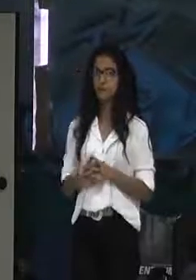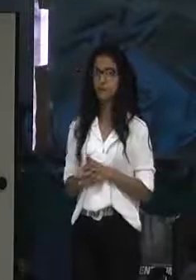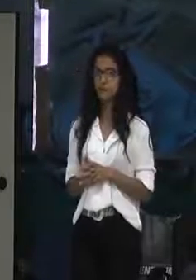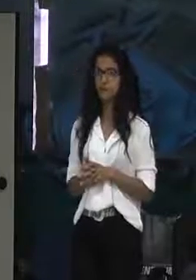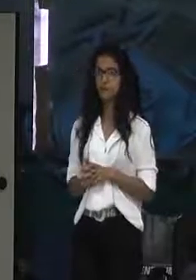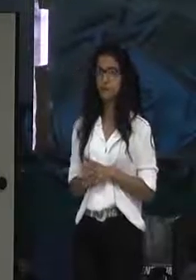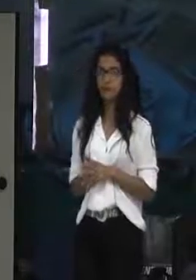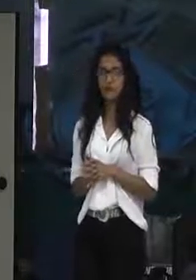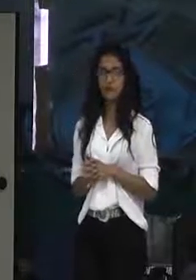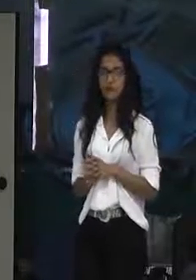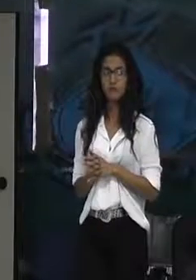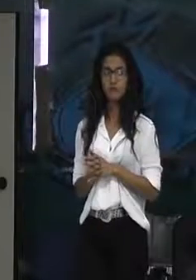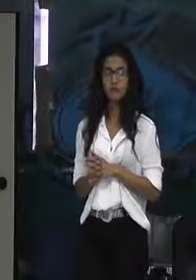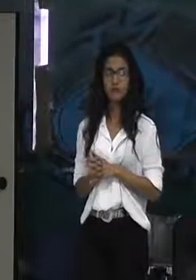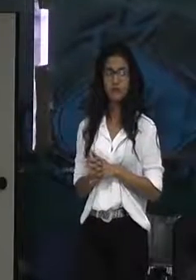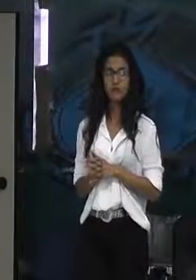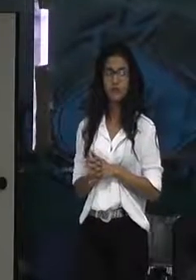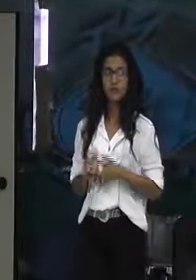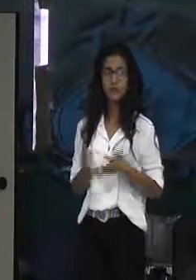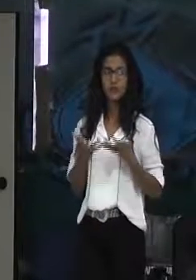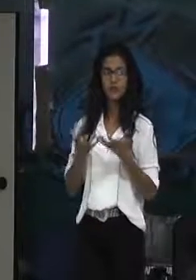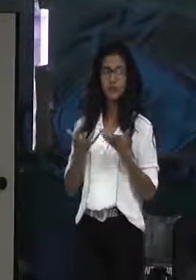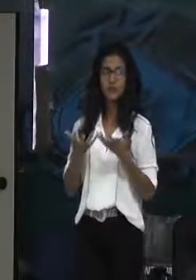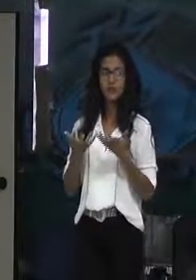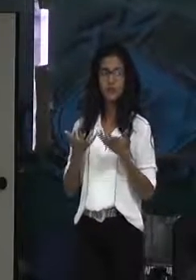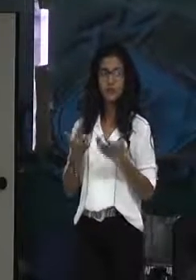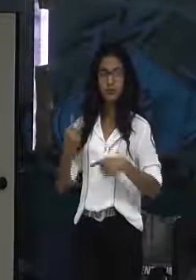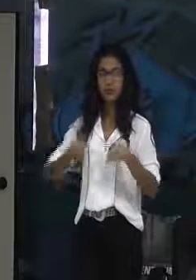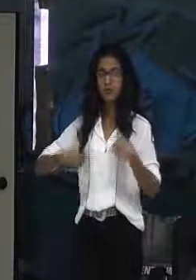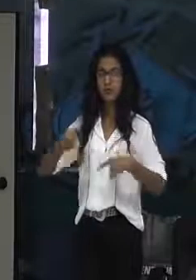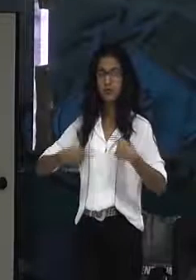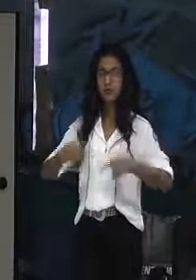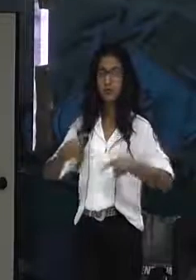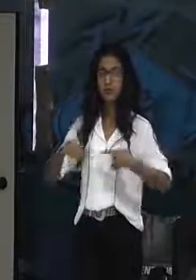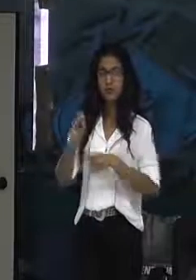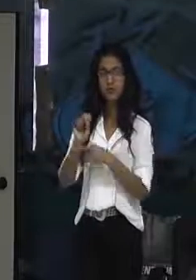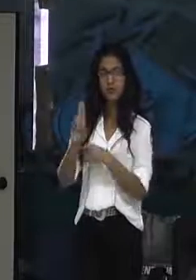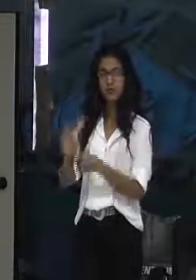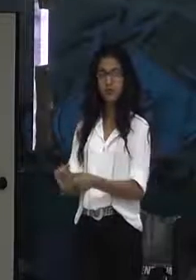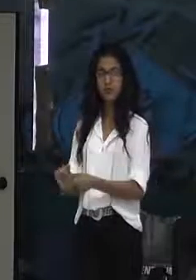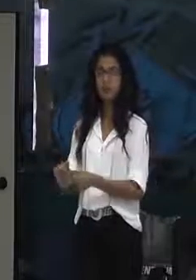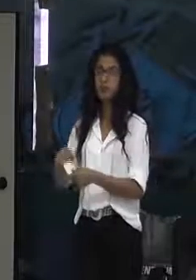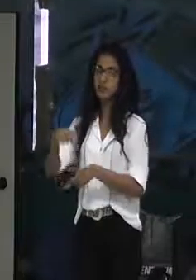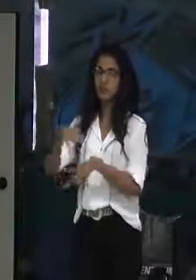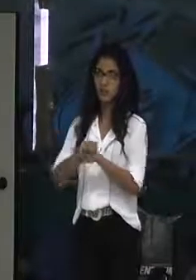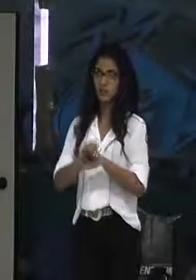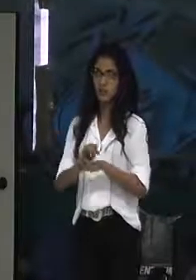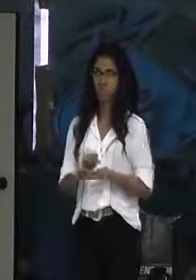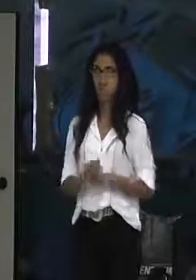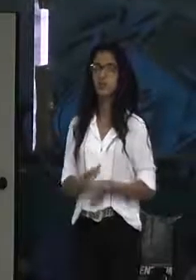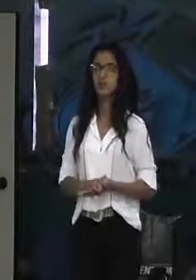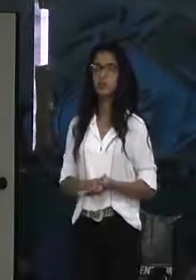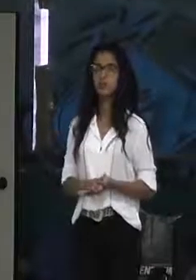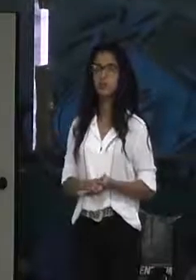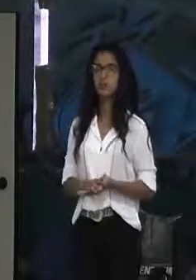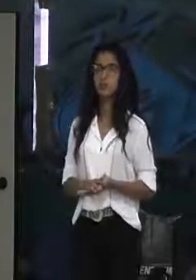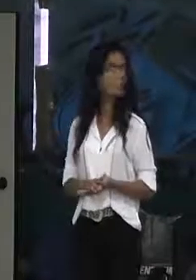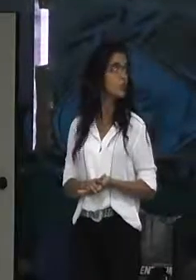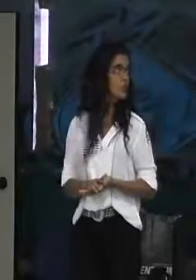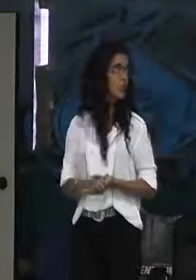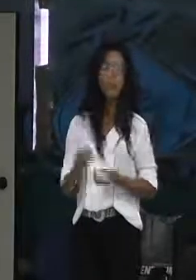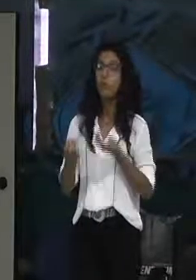continuar, vereador Ivo, querendo discutir o funcionamento do sistema de saúde na cidade, as consequências da